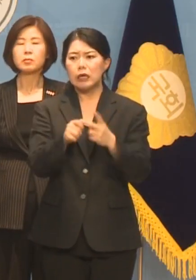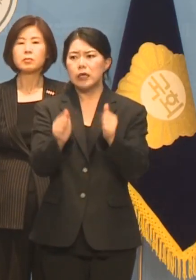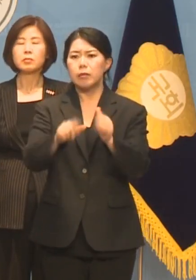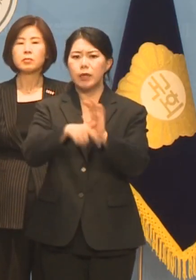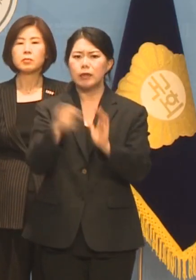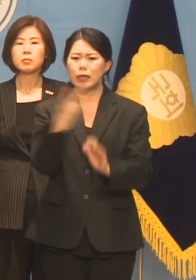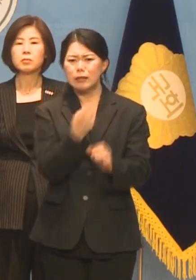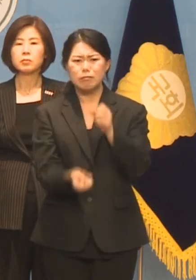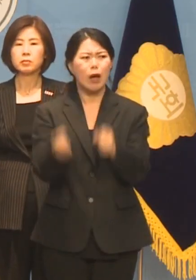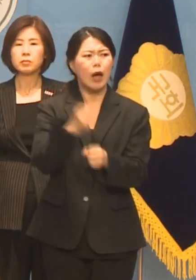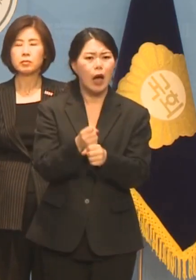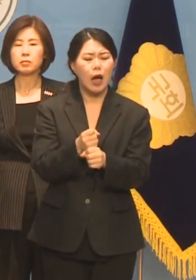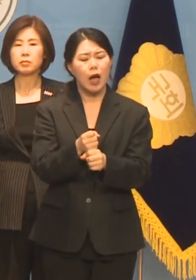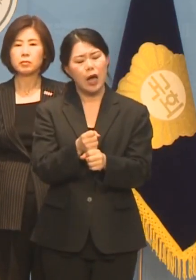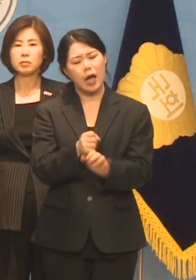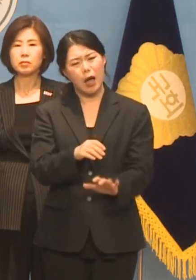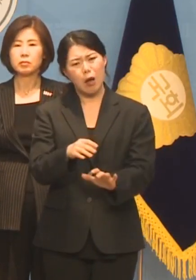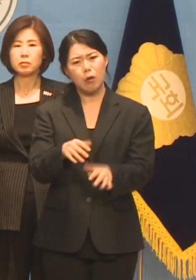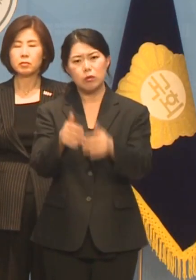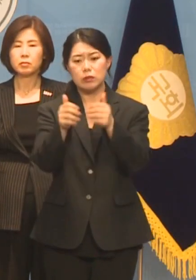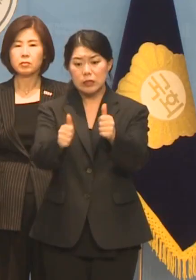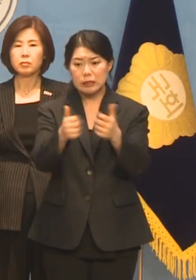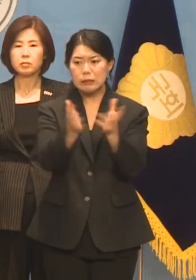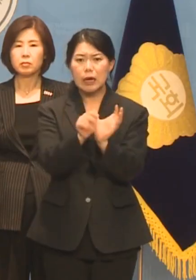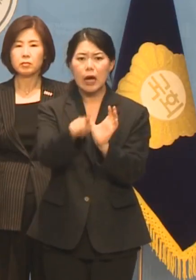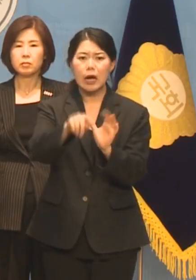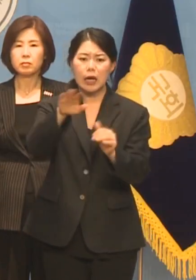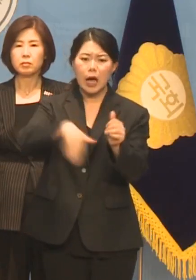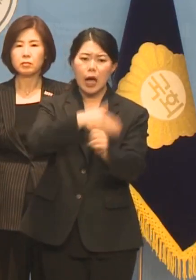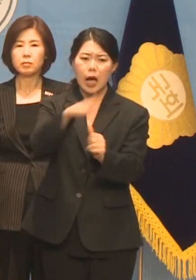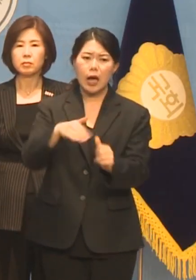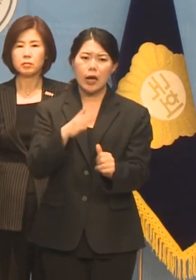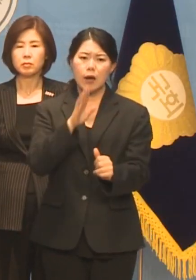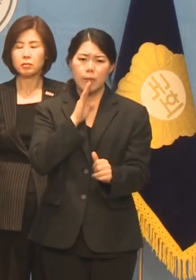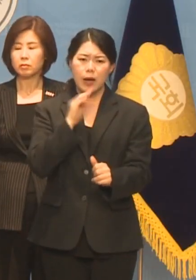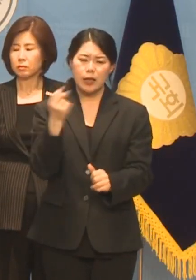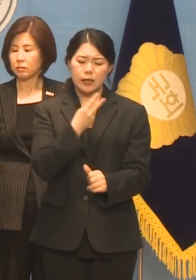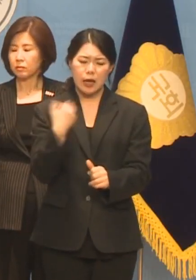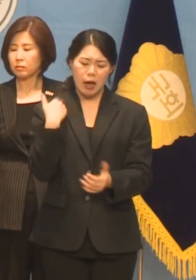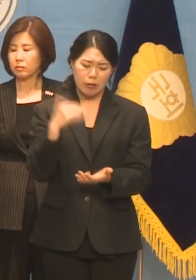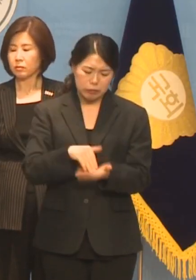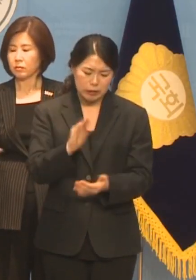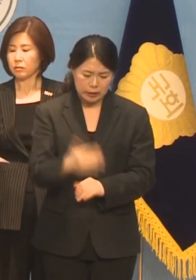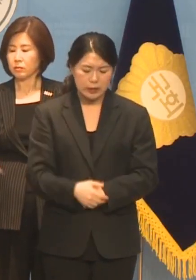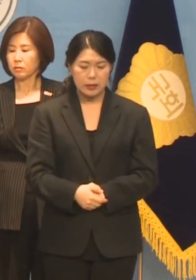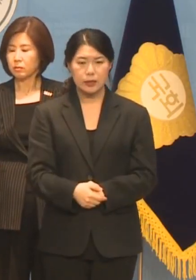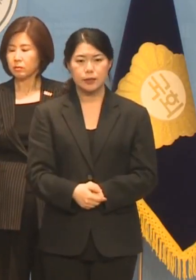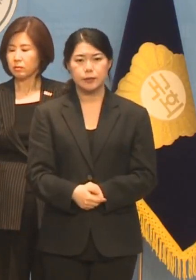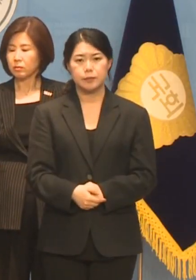것을 보면서 사법부의 현실을 다시금 되돌아보게 됩니다.